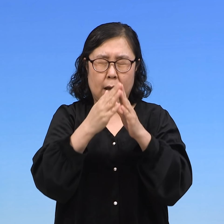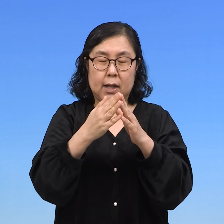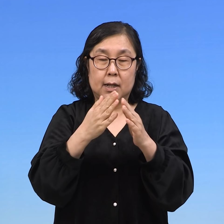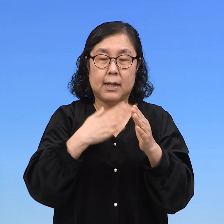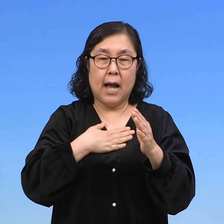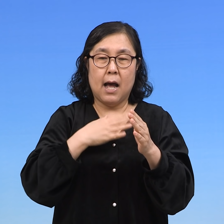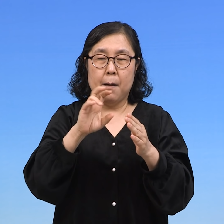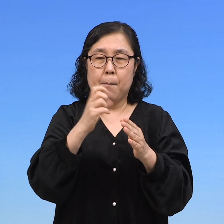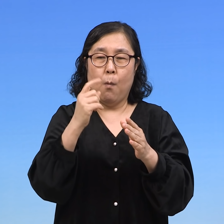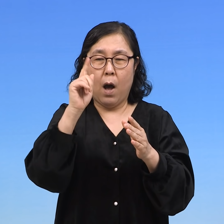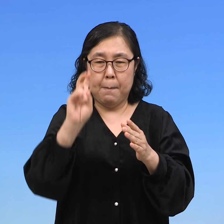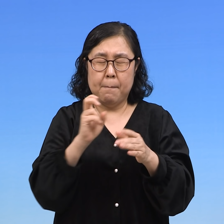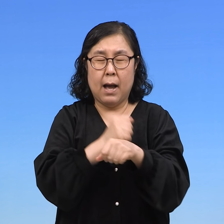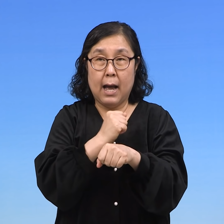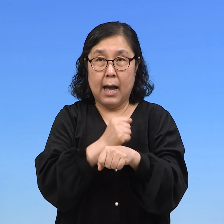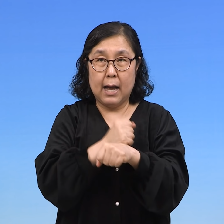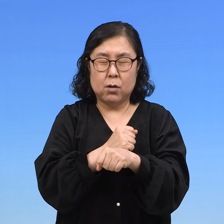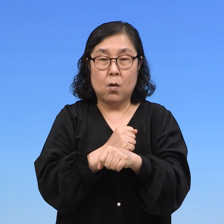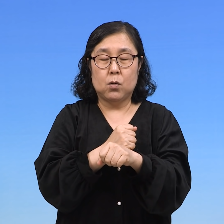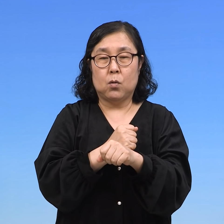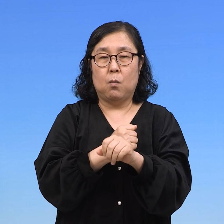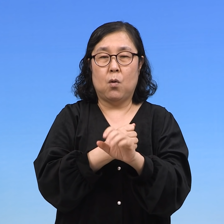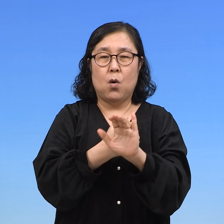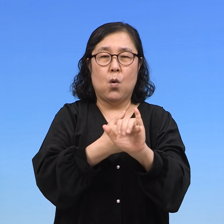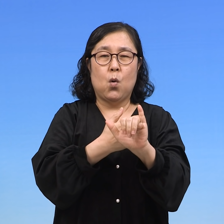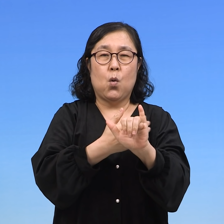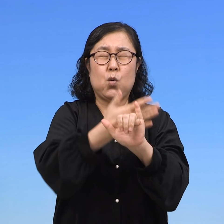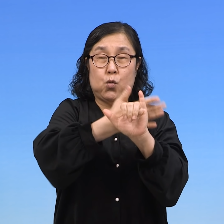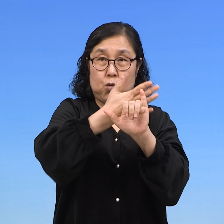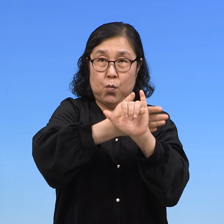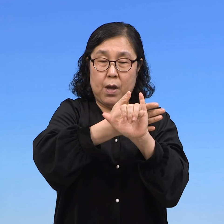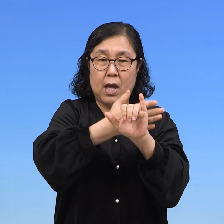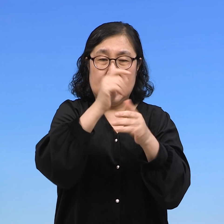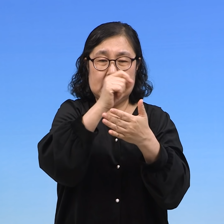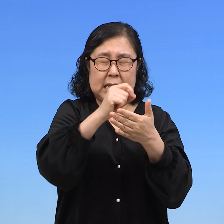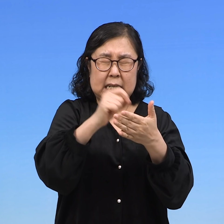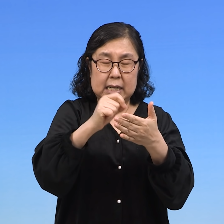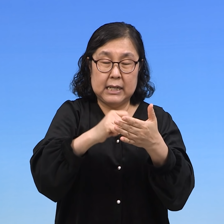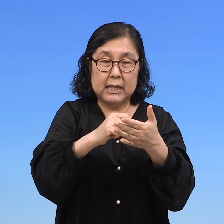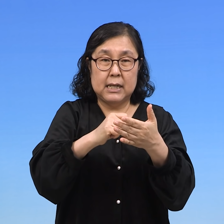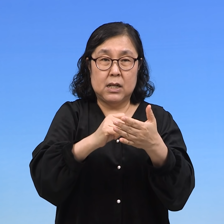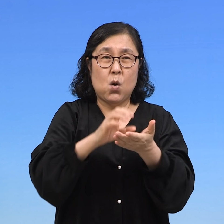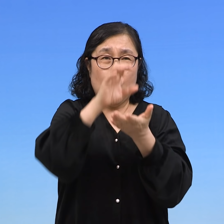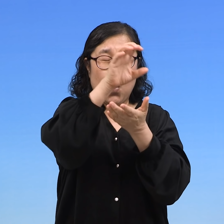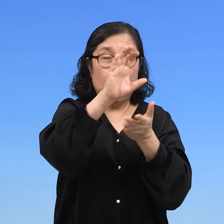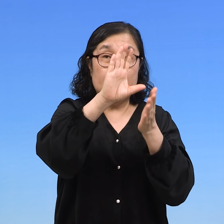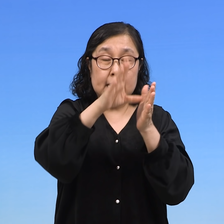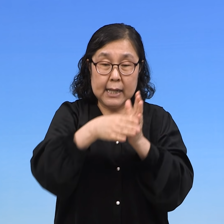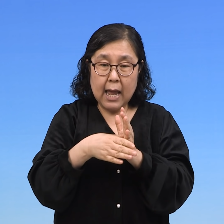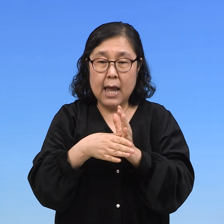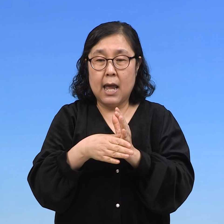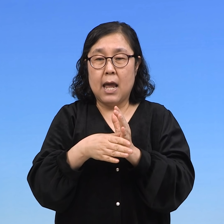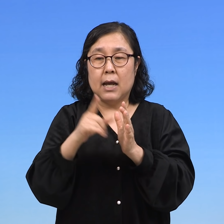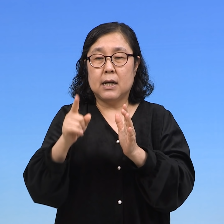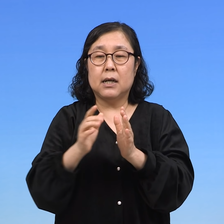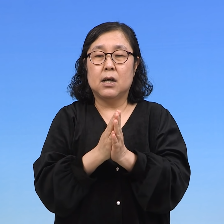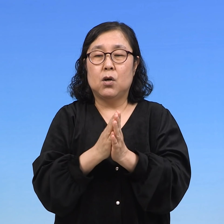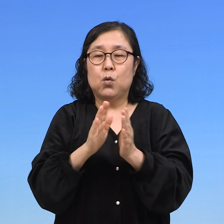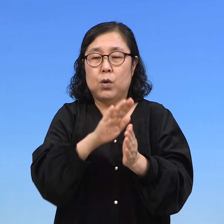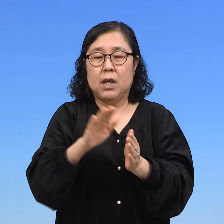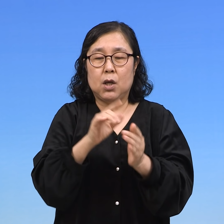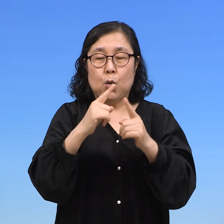유튜브에 글 올리고 그것도 물론 상처가 되지만 이 말도 안 되는 그거를 믿는 사람들이 있는 우리의 성도님